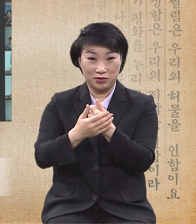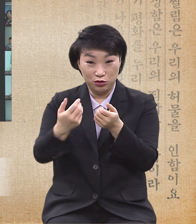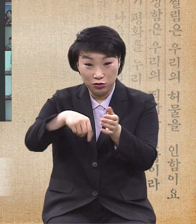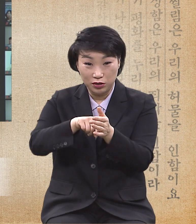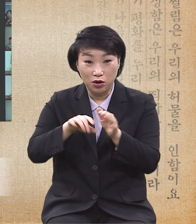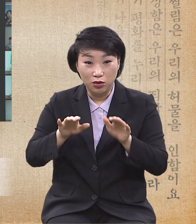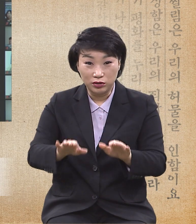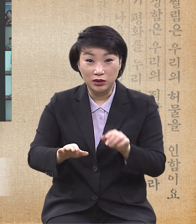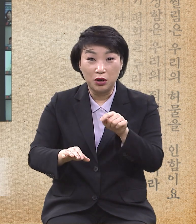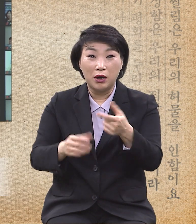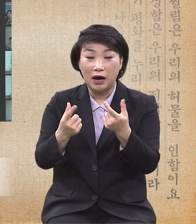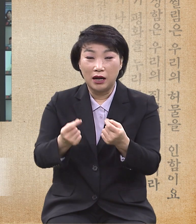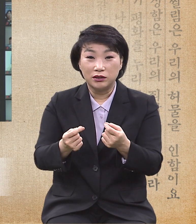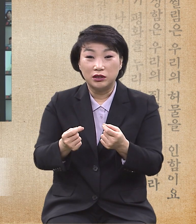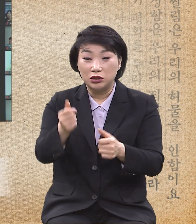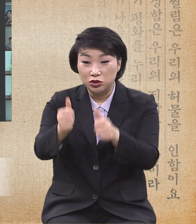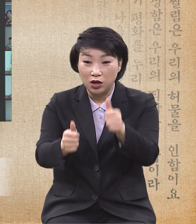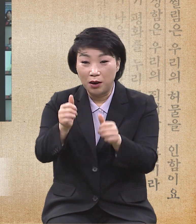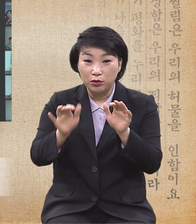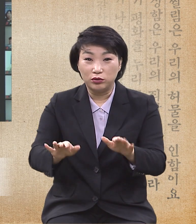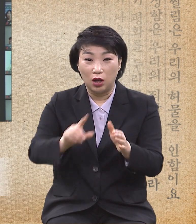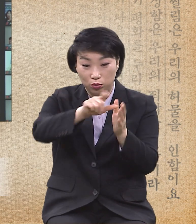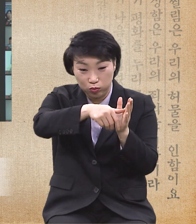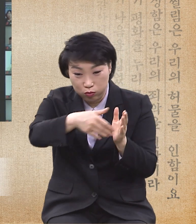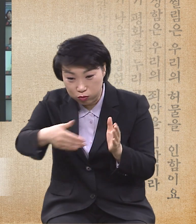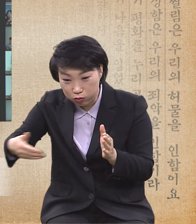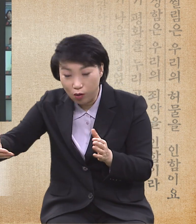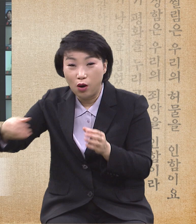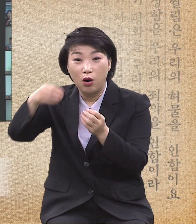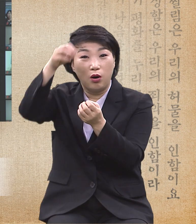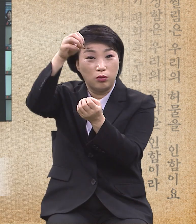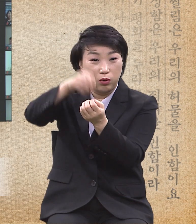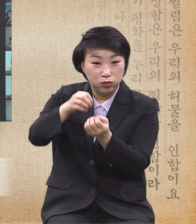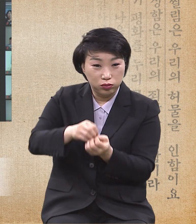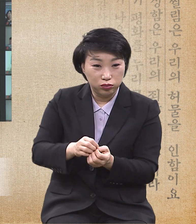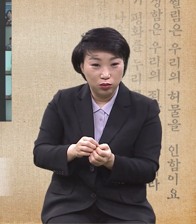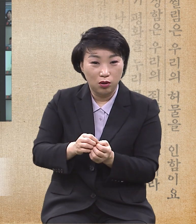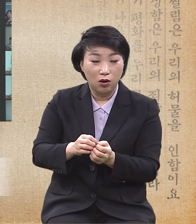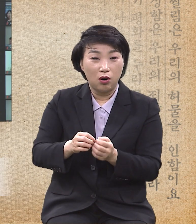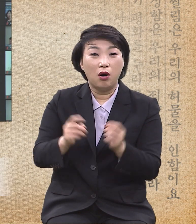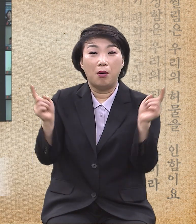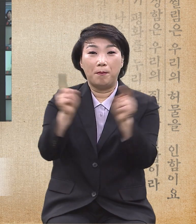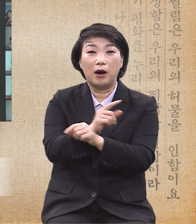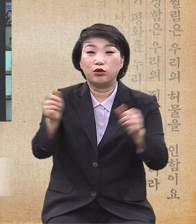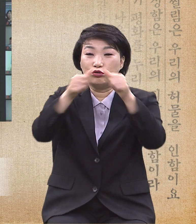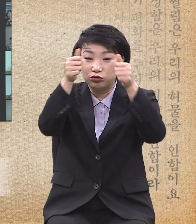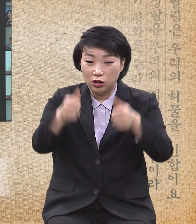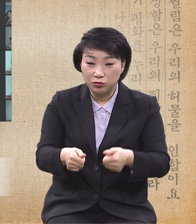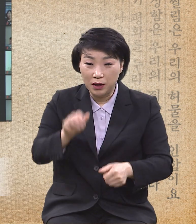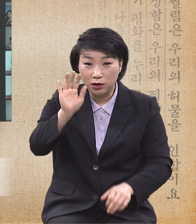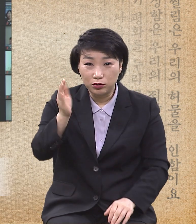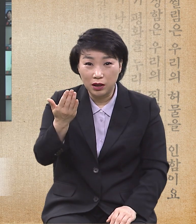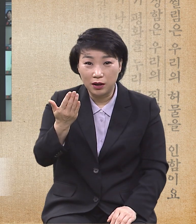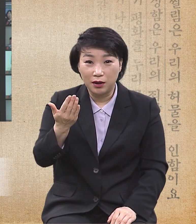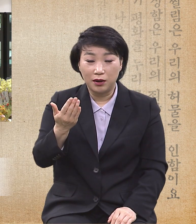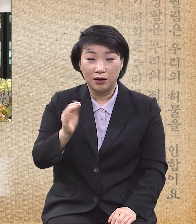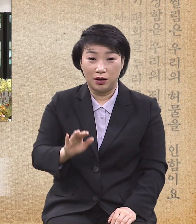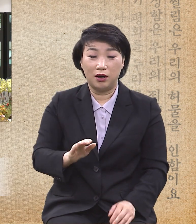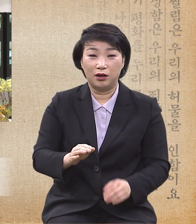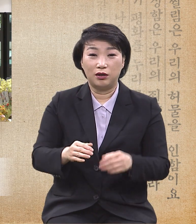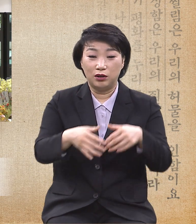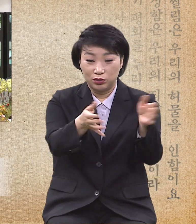근데 어떤 그런 대위가 어느 순간에 우상 숭배가 됐습니다. 그래서 두